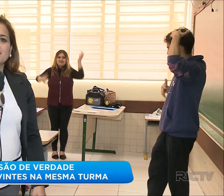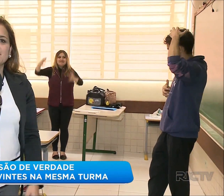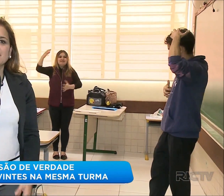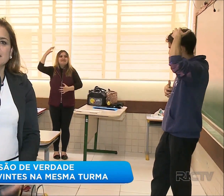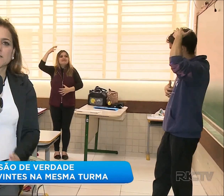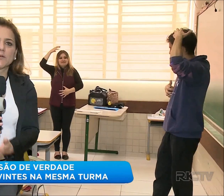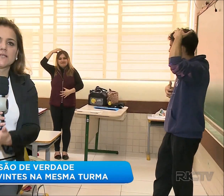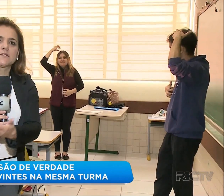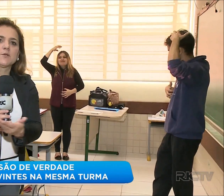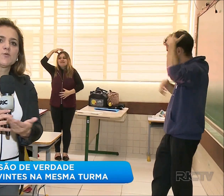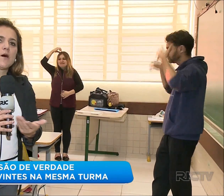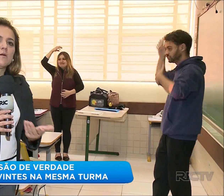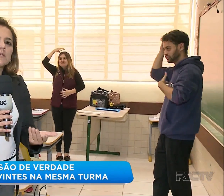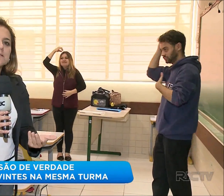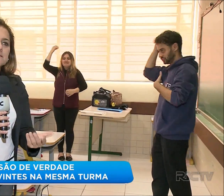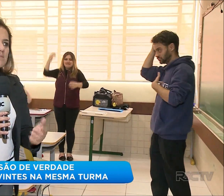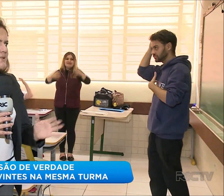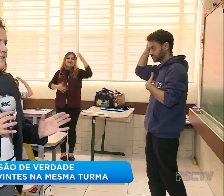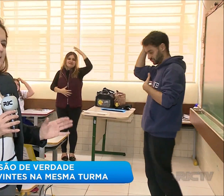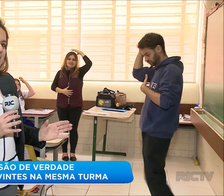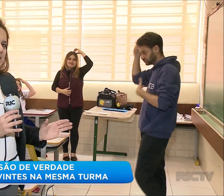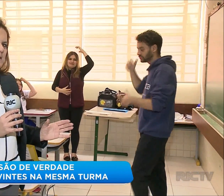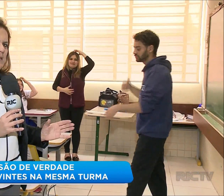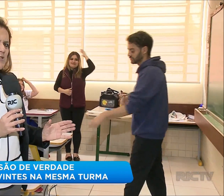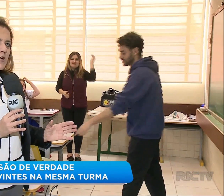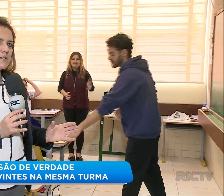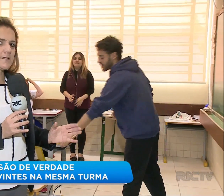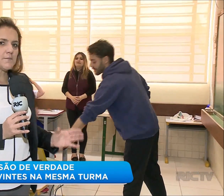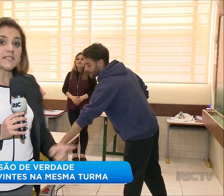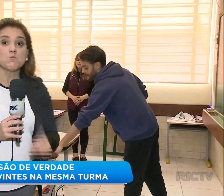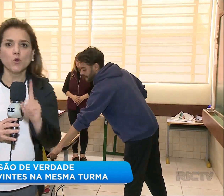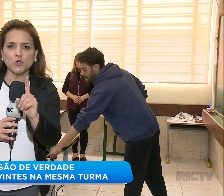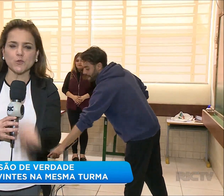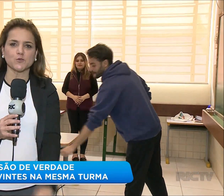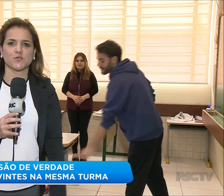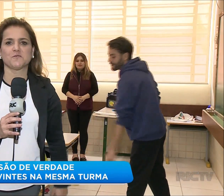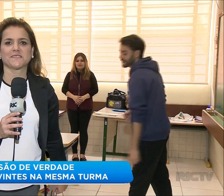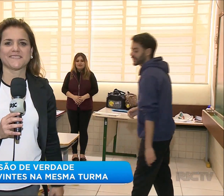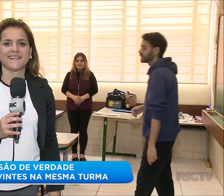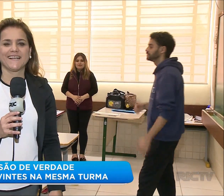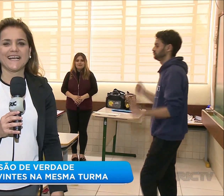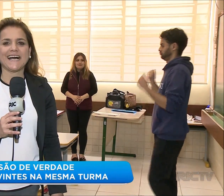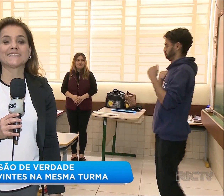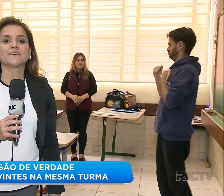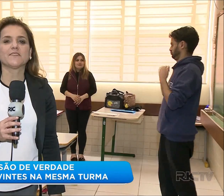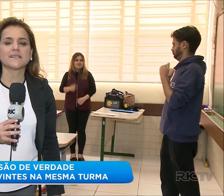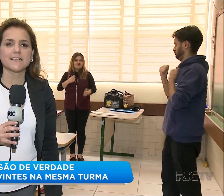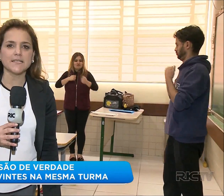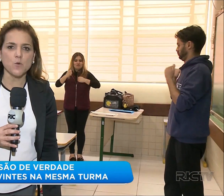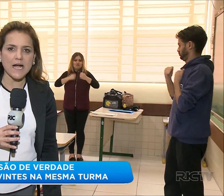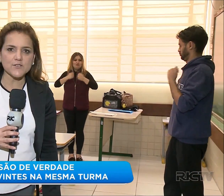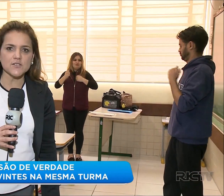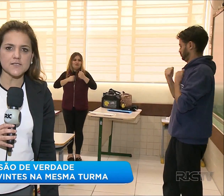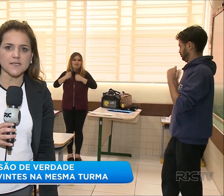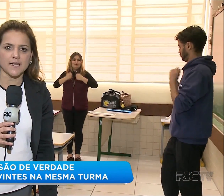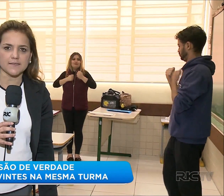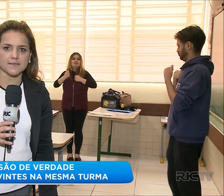estão recebendo aulas, assim, silenciosas, mas muito produtivas, através da linguagem de sinais.